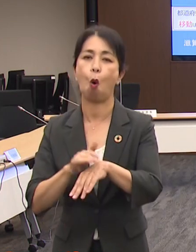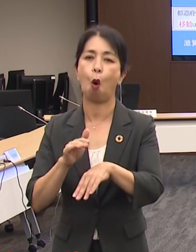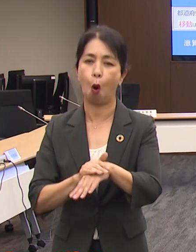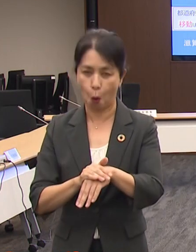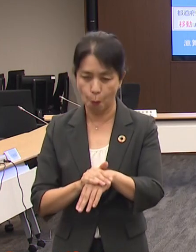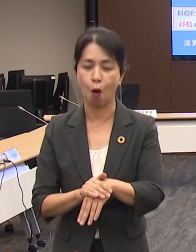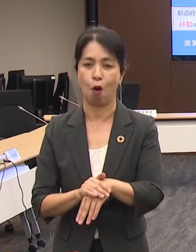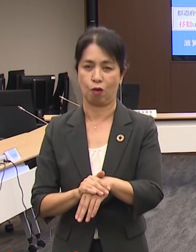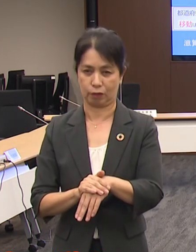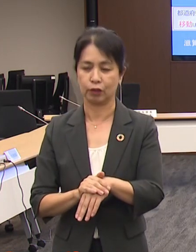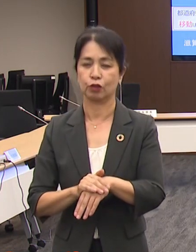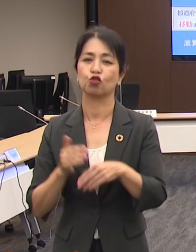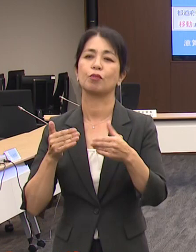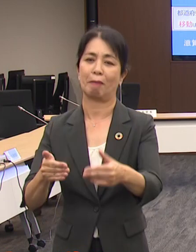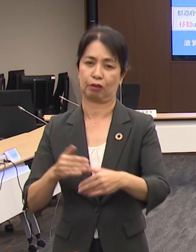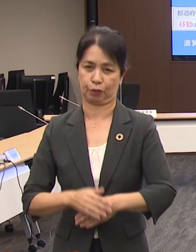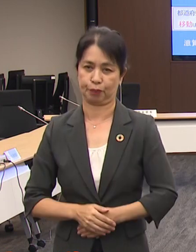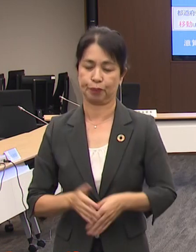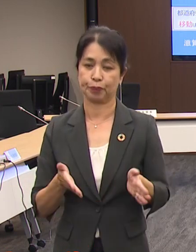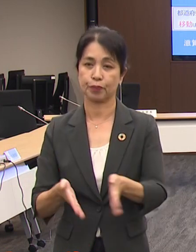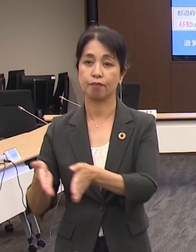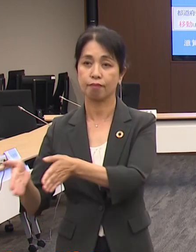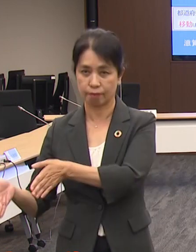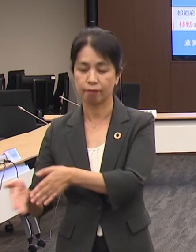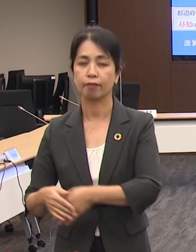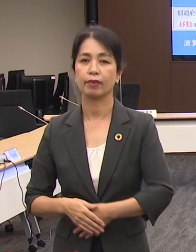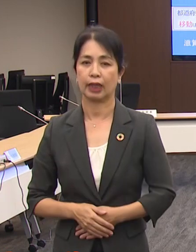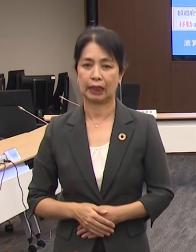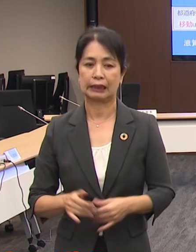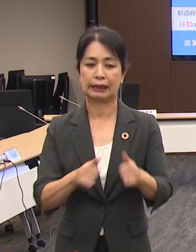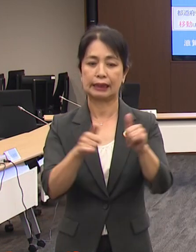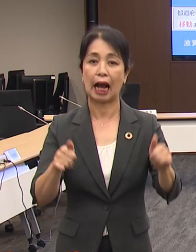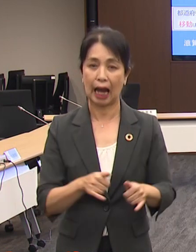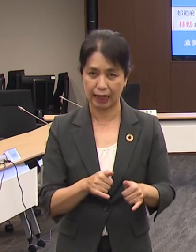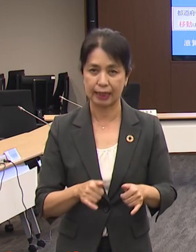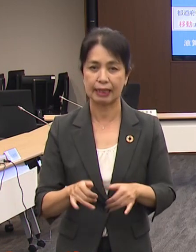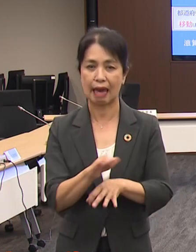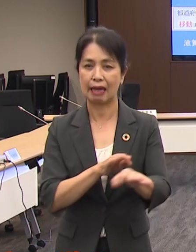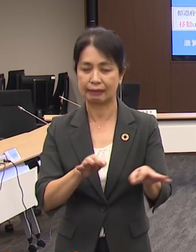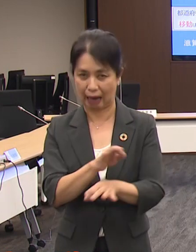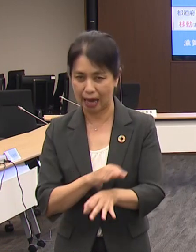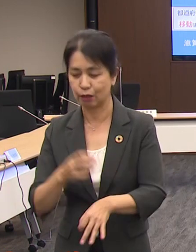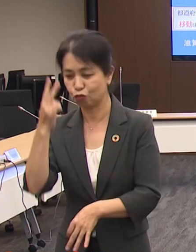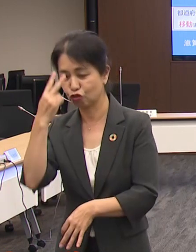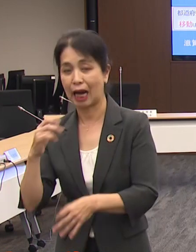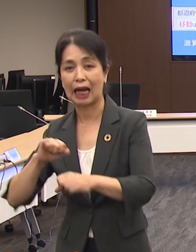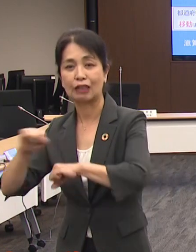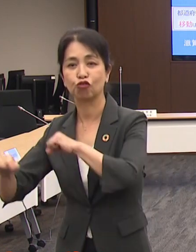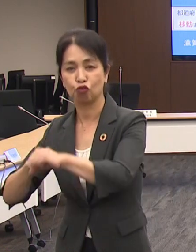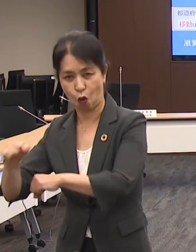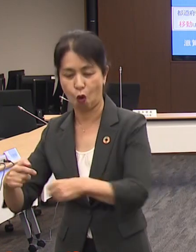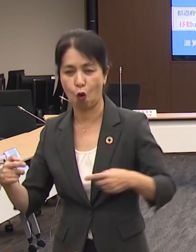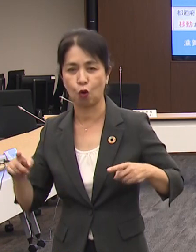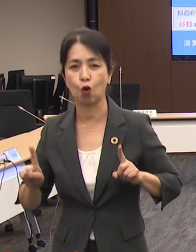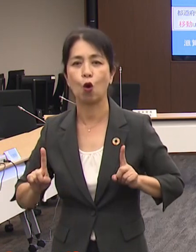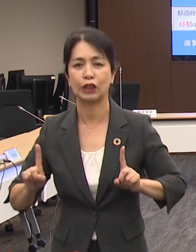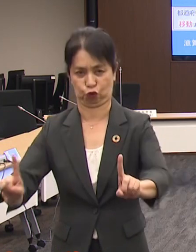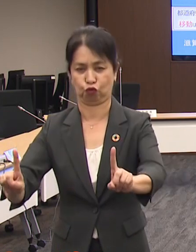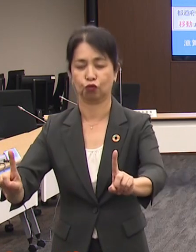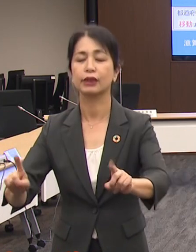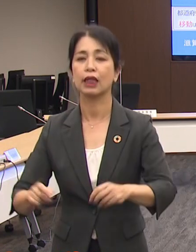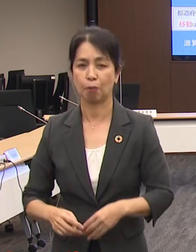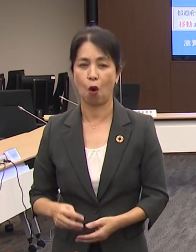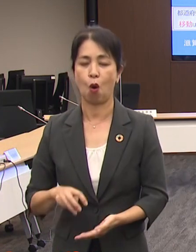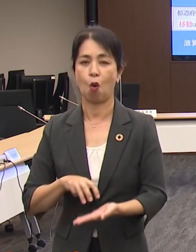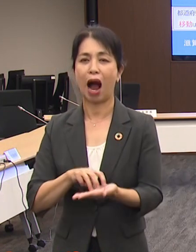一つは両立、社会経済文化活動との両立という観点で、ワクチン検